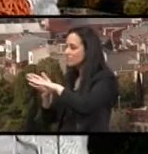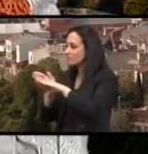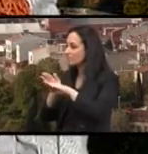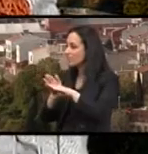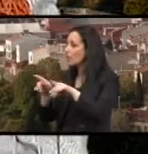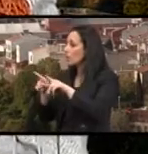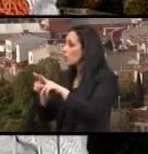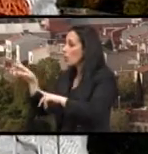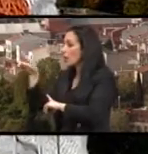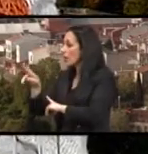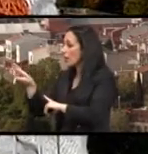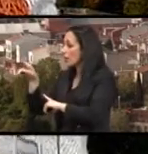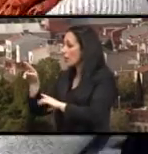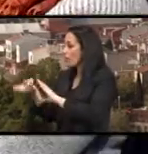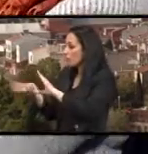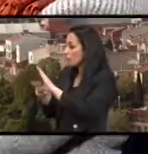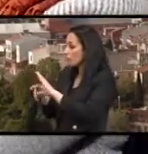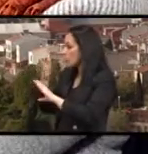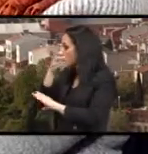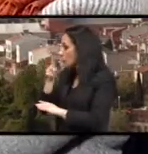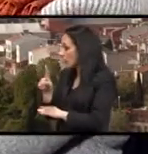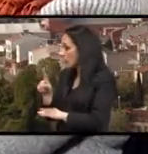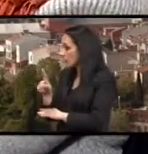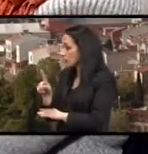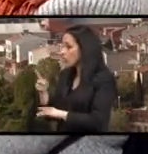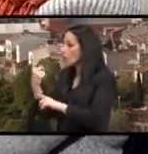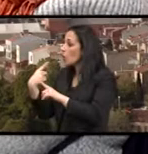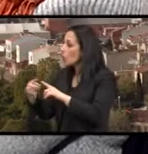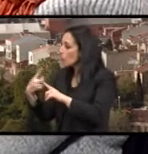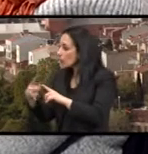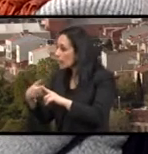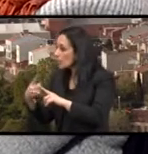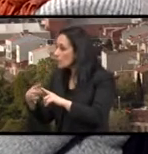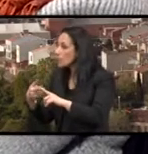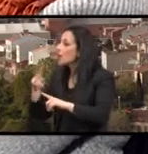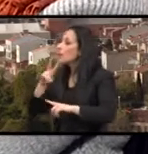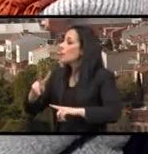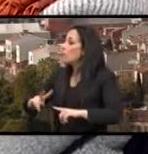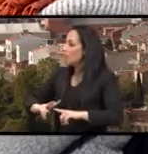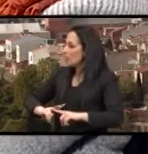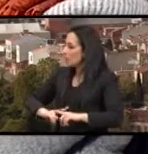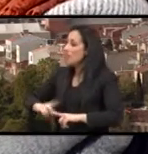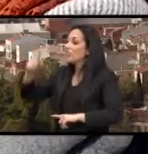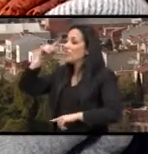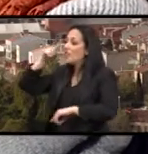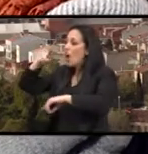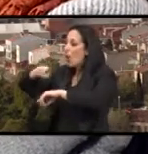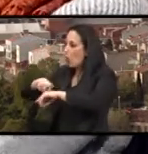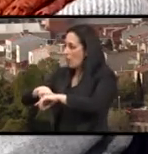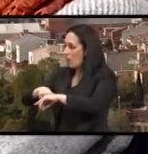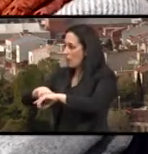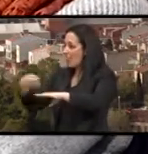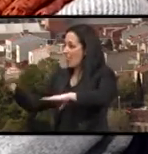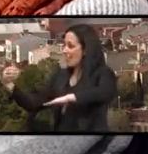agafar perquè has de ser tant de dia, el dia i l'hora que passa el tren que estigui adaptat.